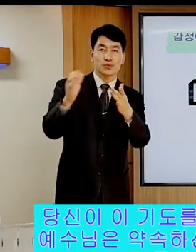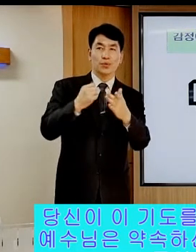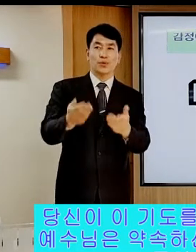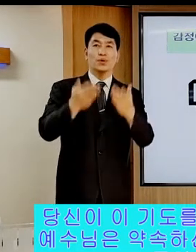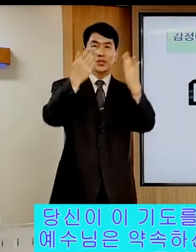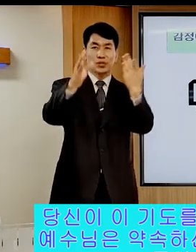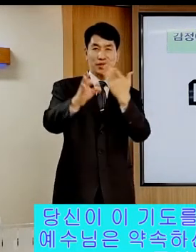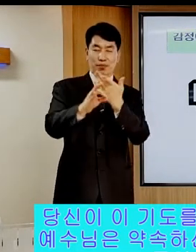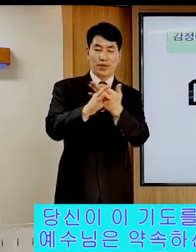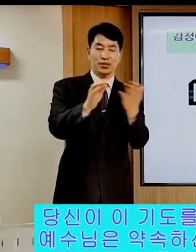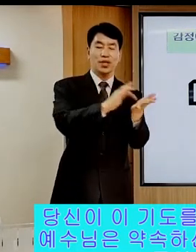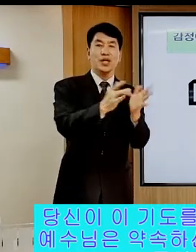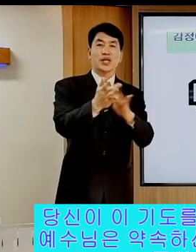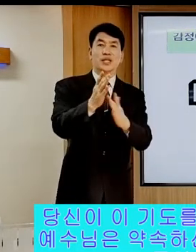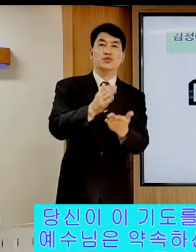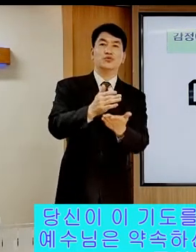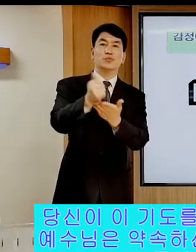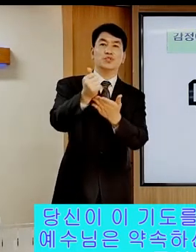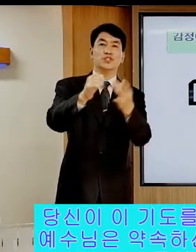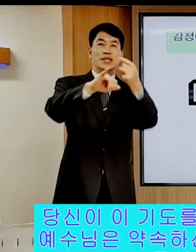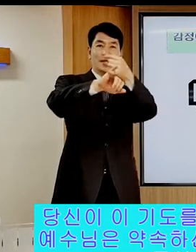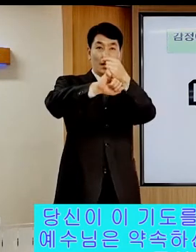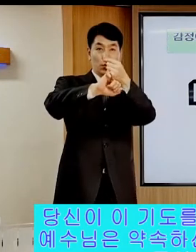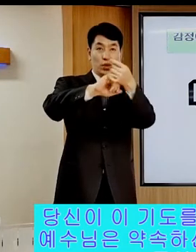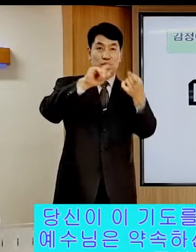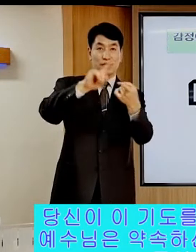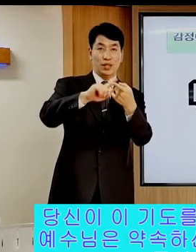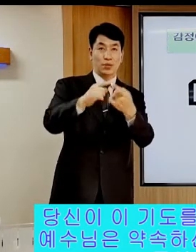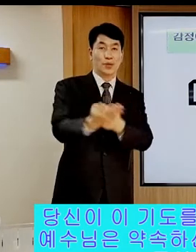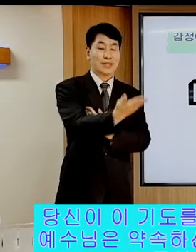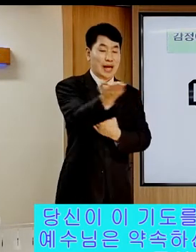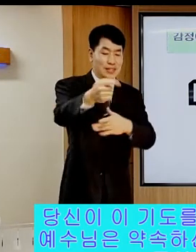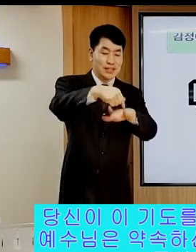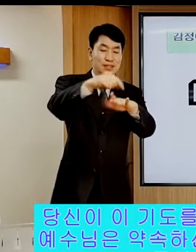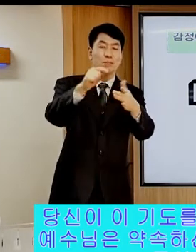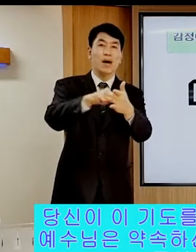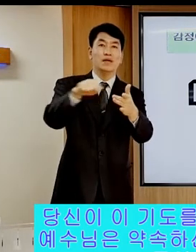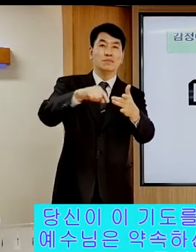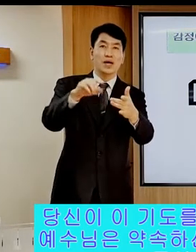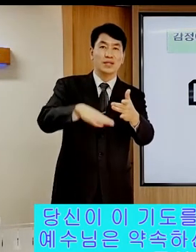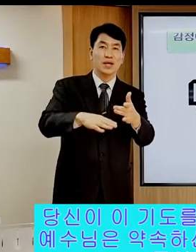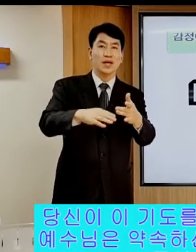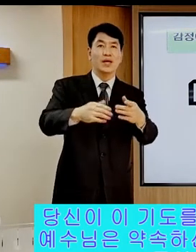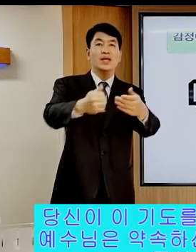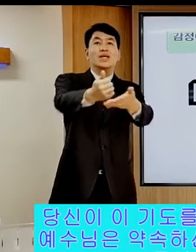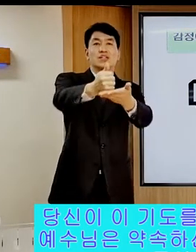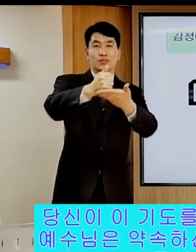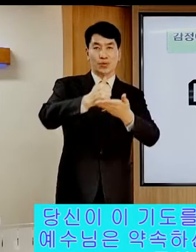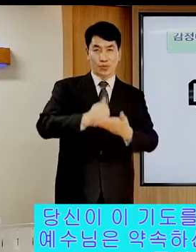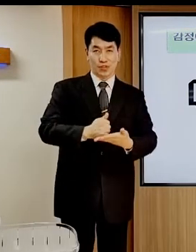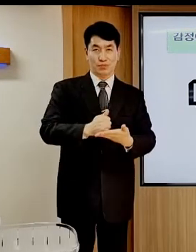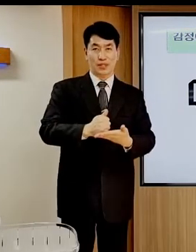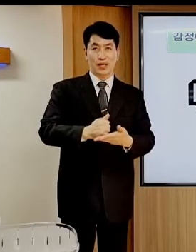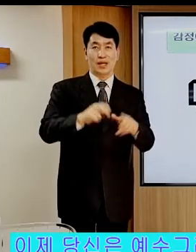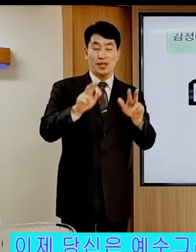진심으로 드렸다면 예수님은 약속하신 대로 당신 마음 안에 들어오십니다.